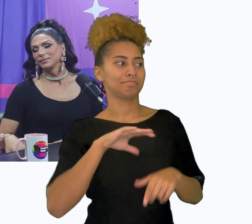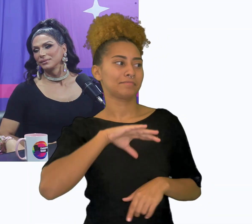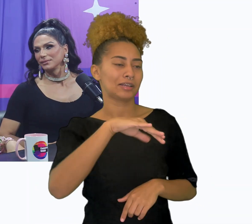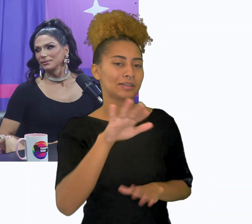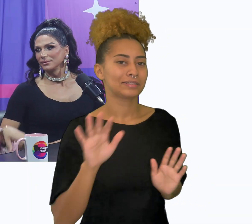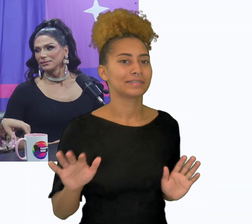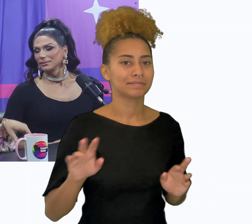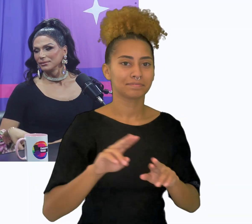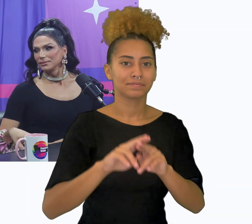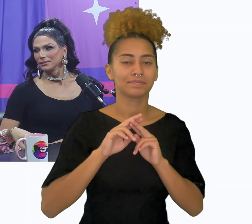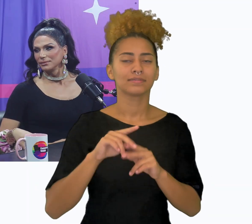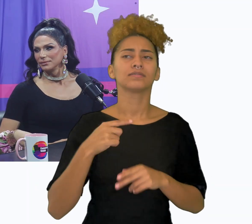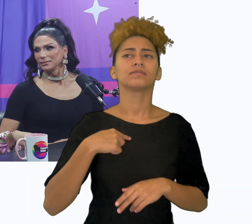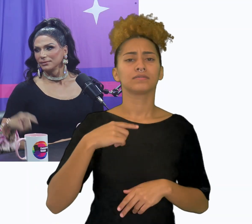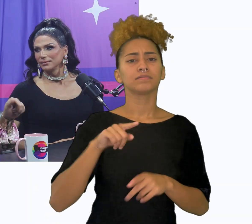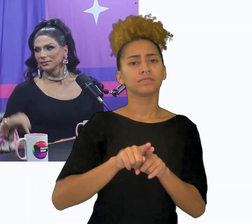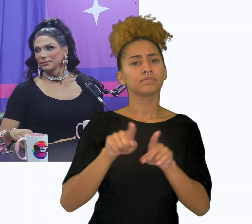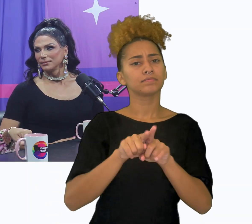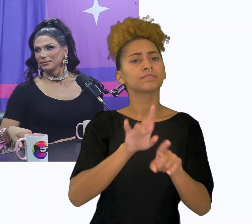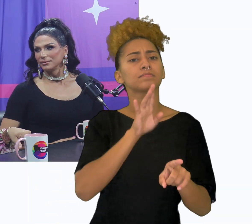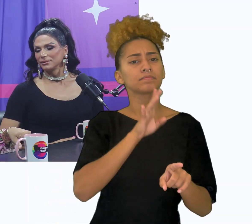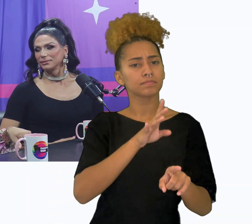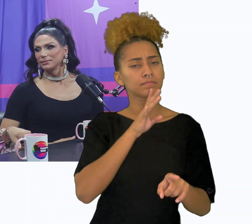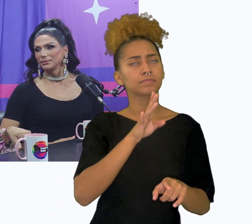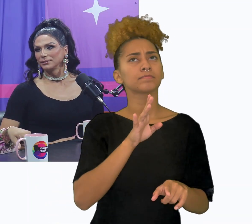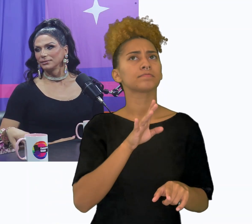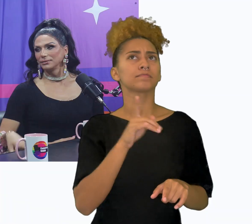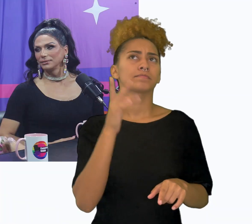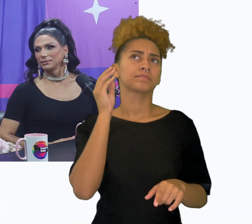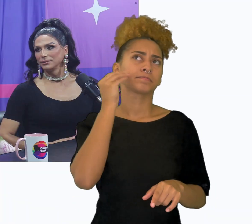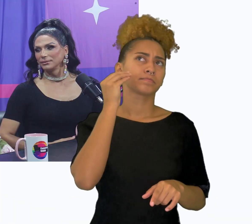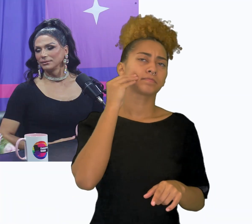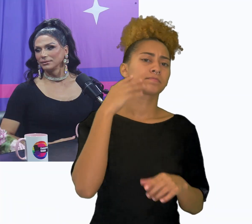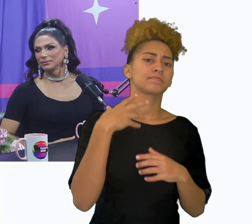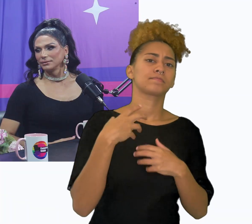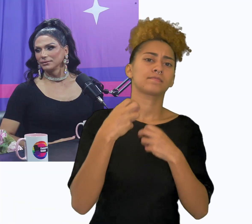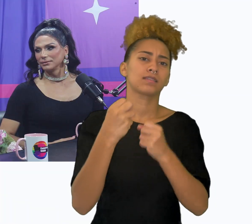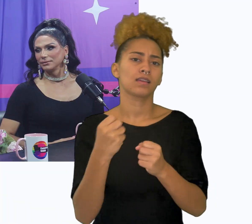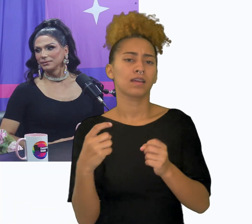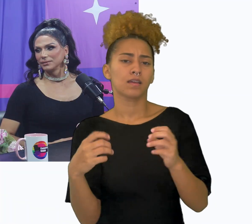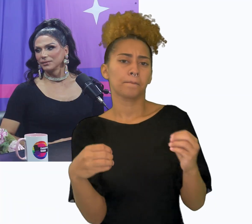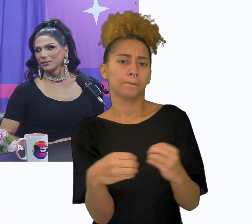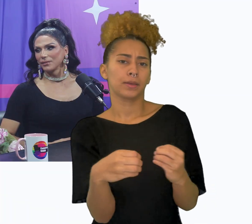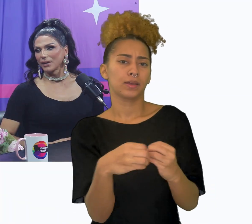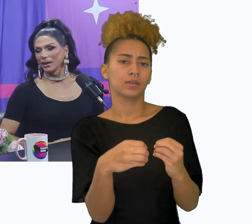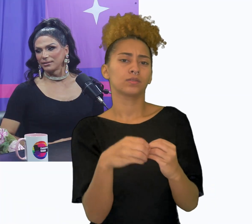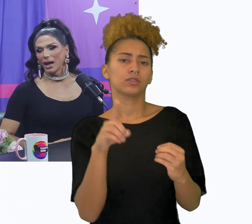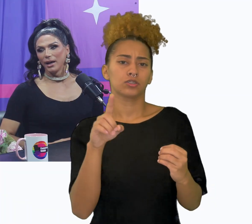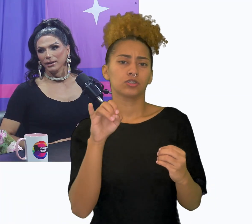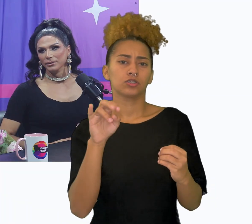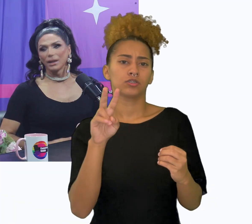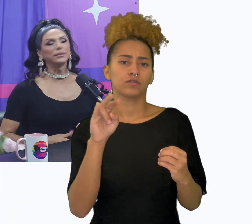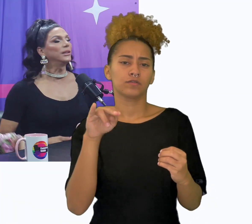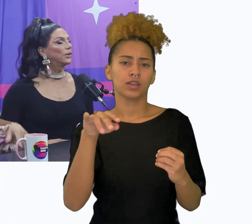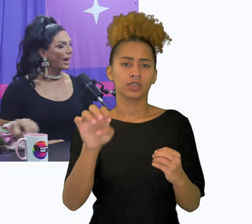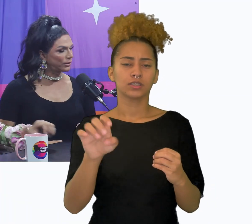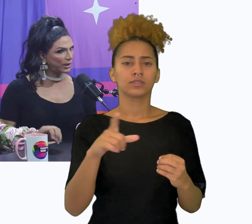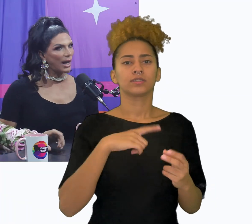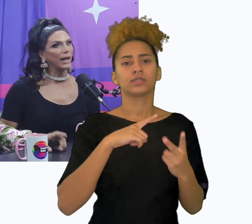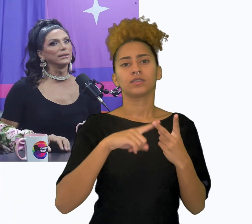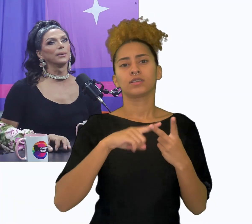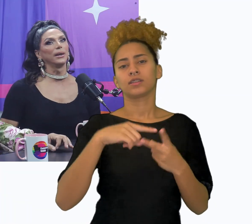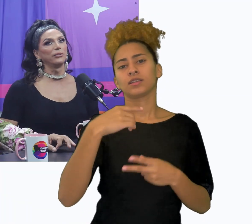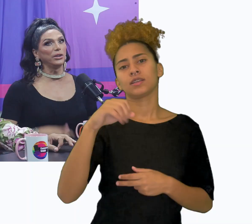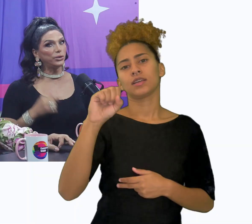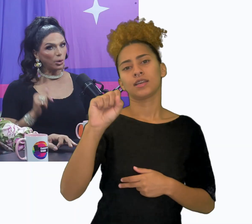isso. Mas eu ainda conheci. Tentaram me levar pra aquela que era perto da Divine. Style. A Style. Sim, a